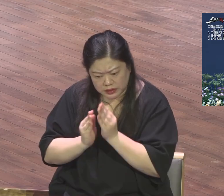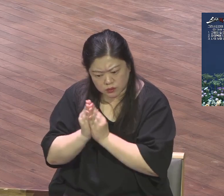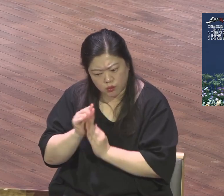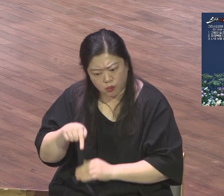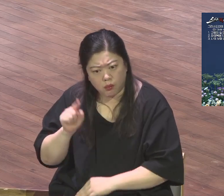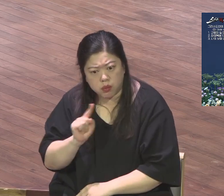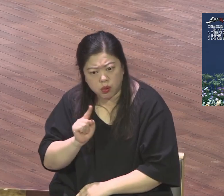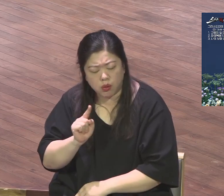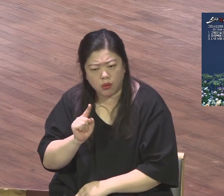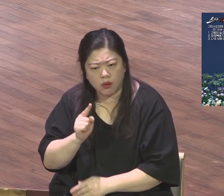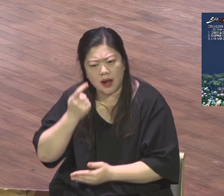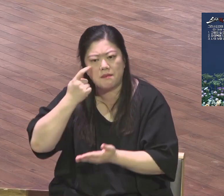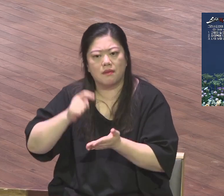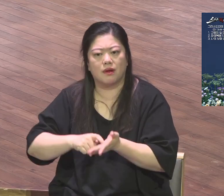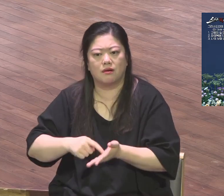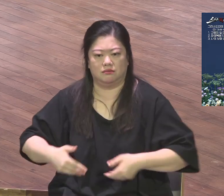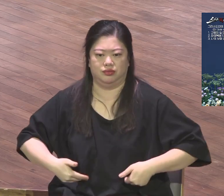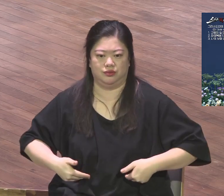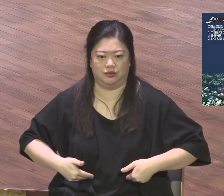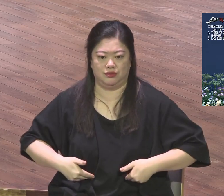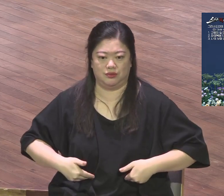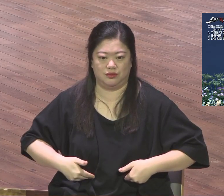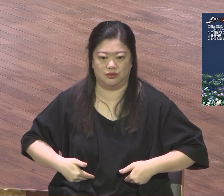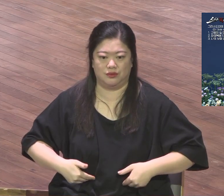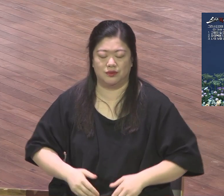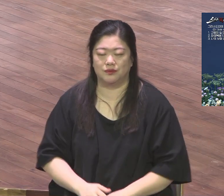진주가 무엇이냐는 것이죠.